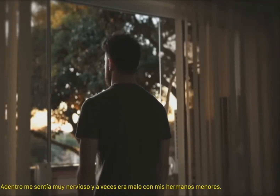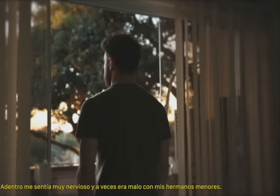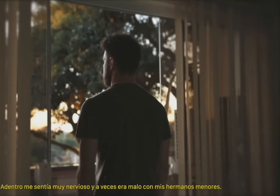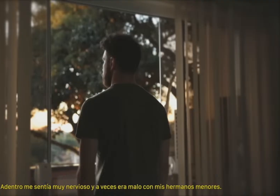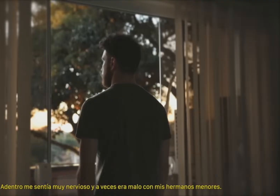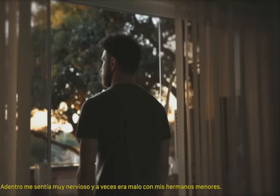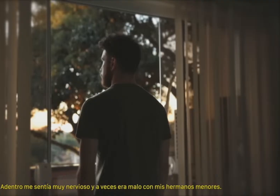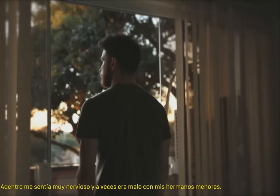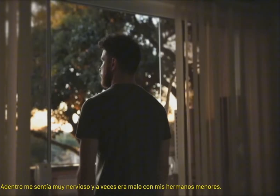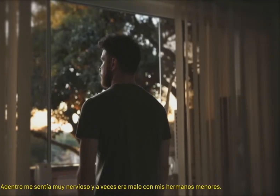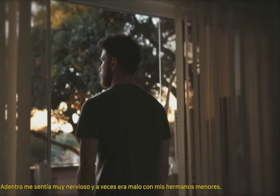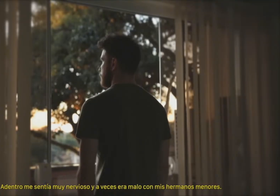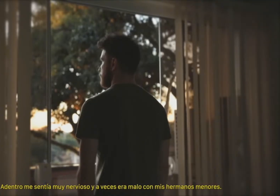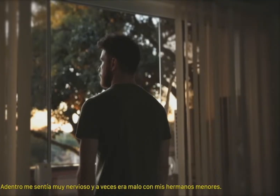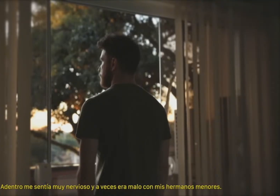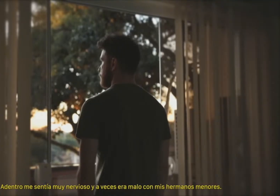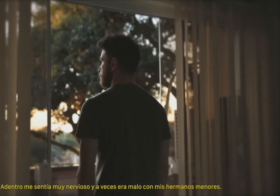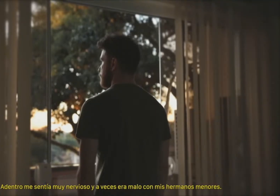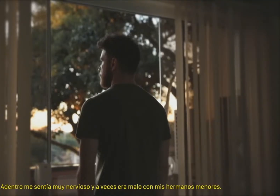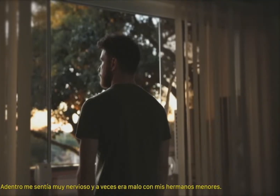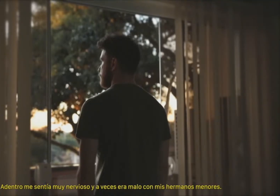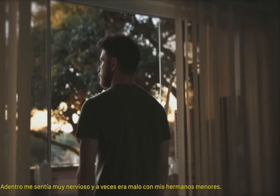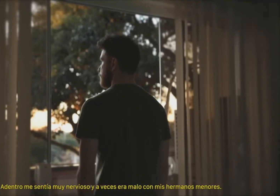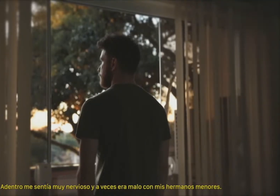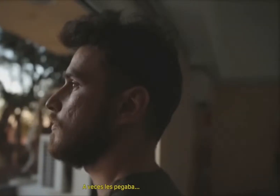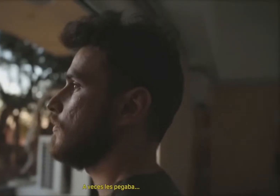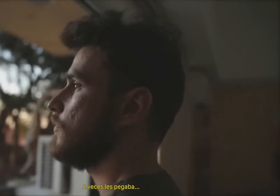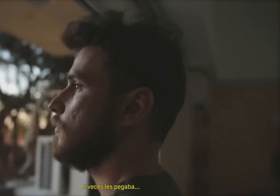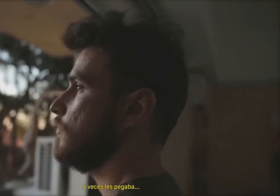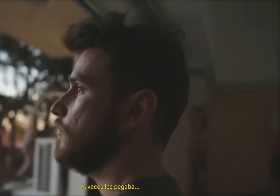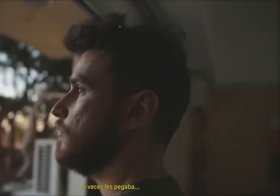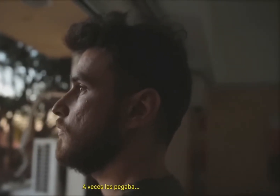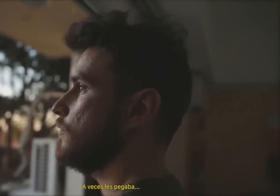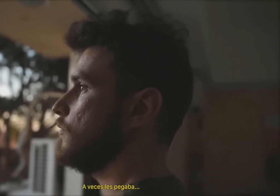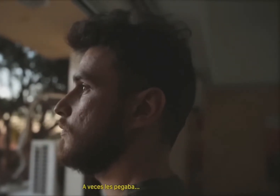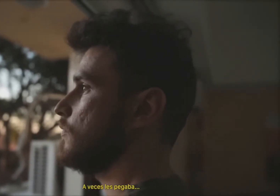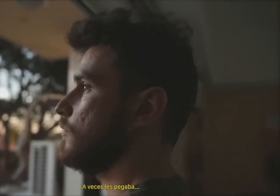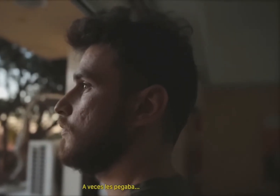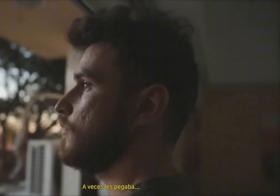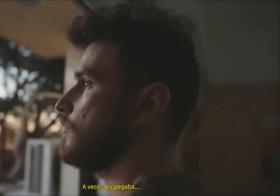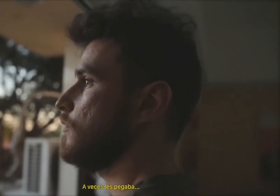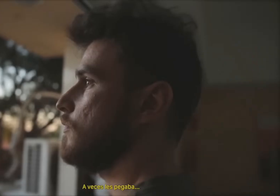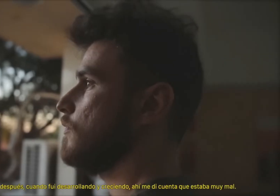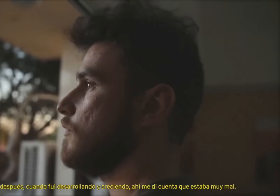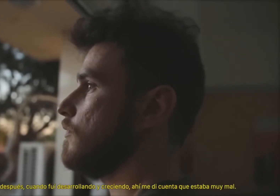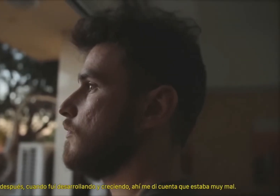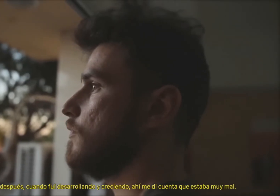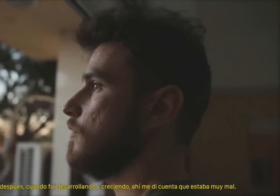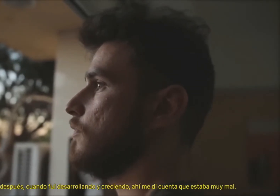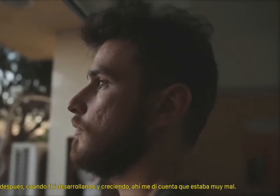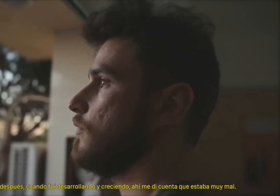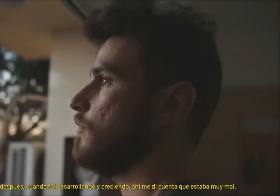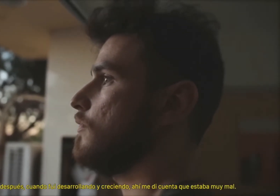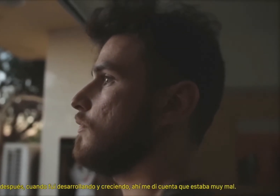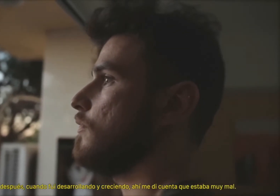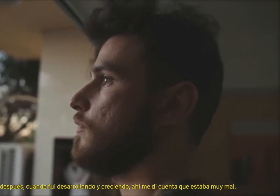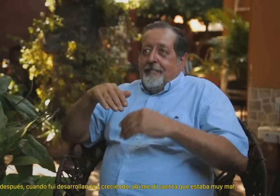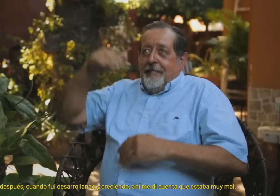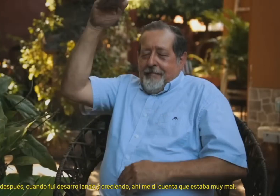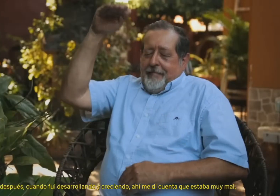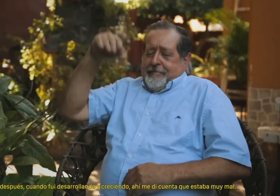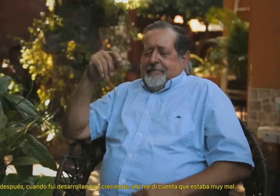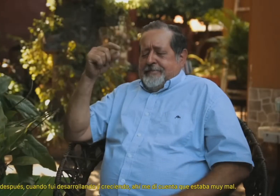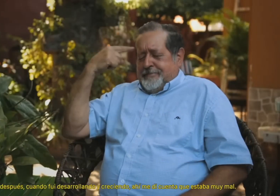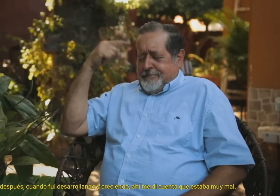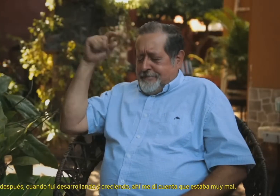muy nervioso y a veces era malo con mi hermano menor. A veces les pegaba, les pegaba. Pero después, cuando